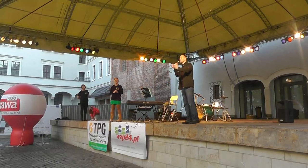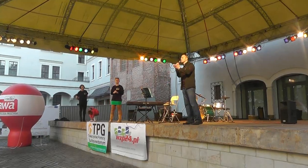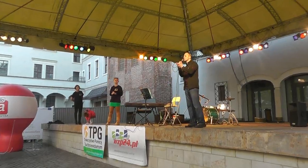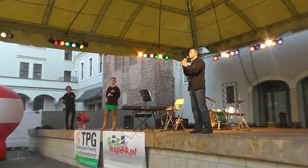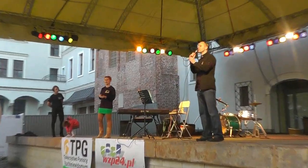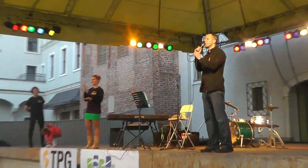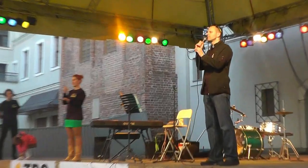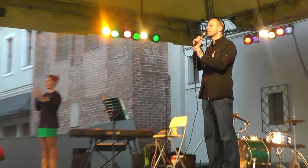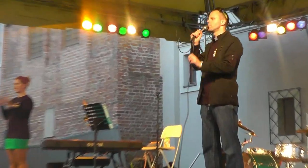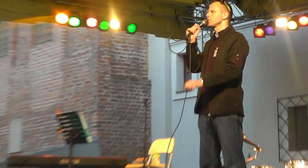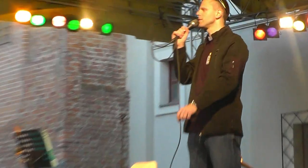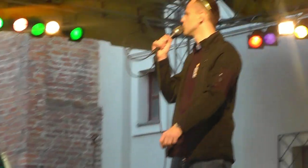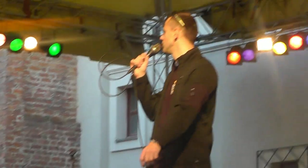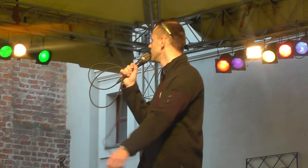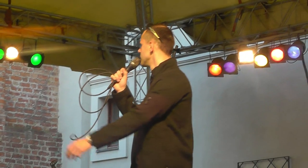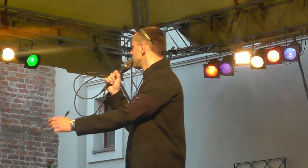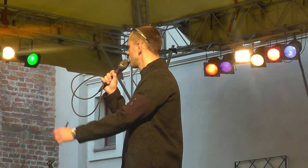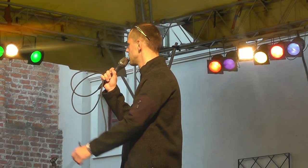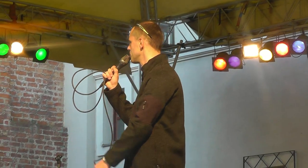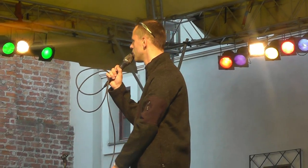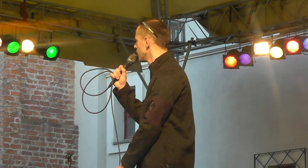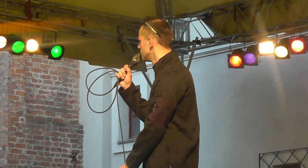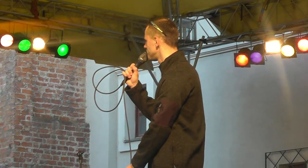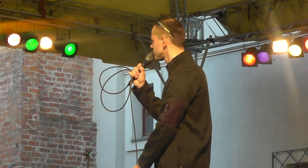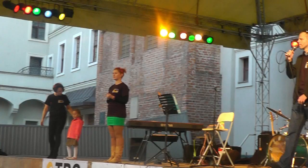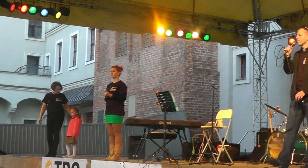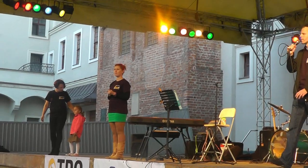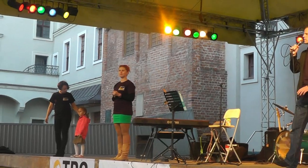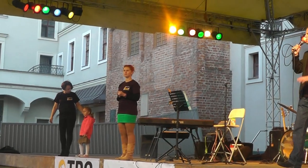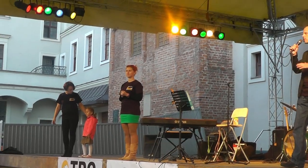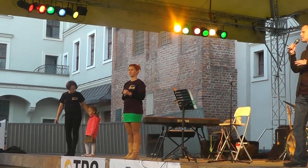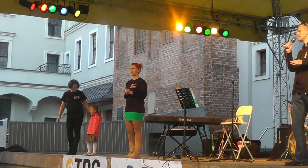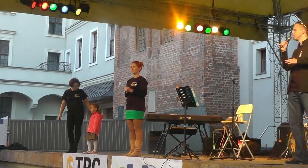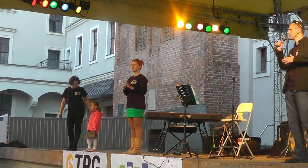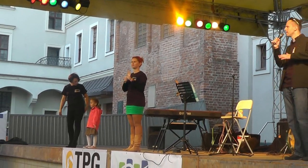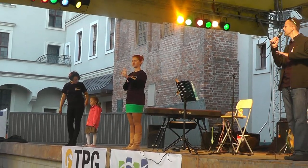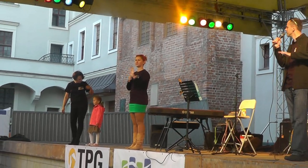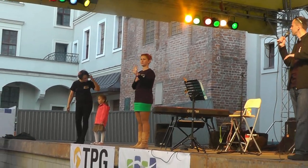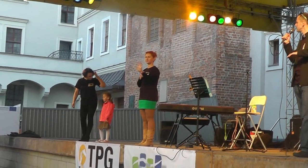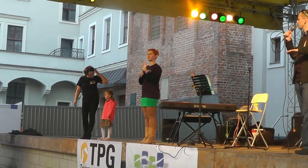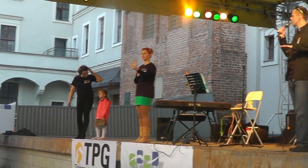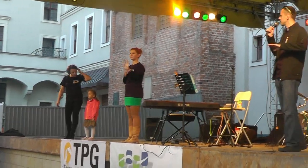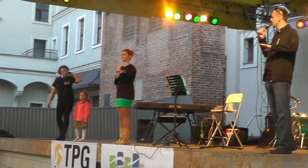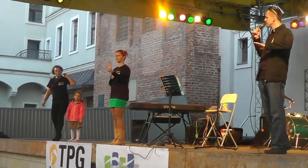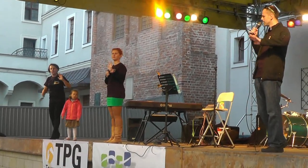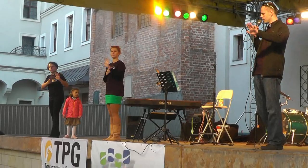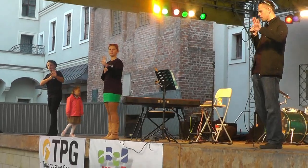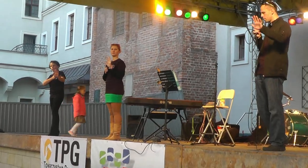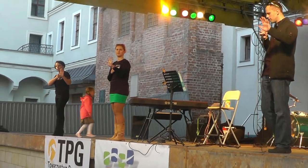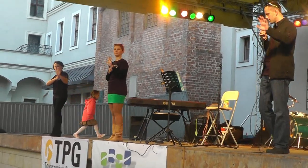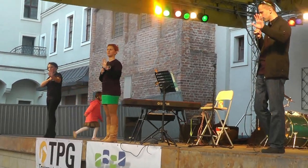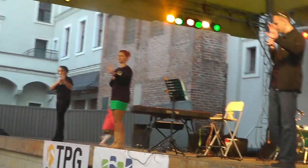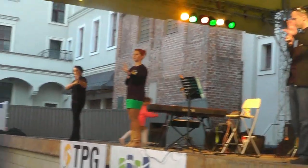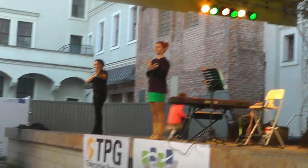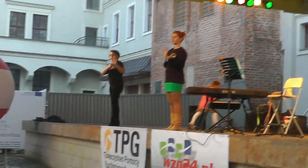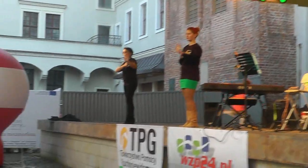zaczniemy po prostu od takiej prostej nauki znak języka migowego czyli Moje serce bije w rytmie tego miasta około